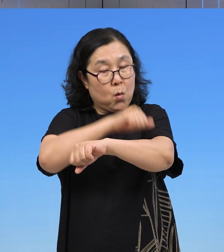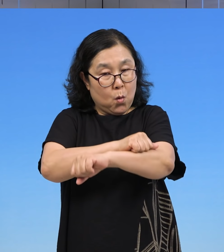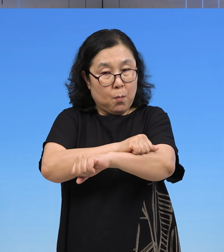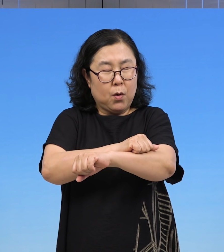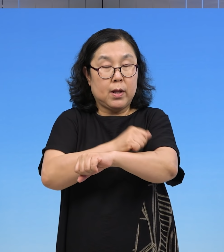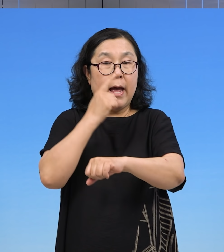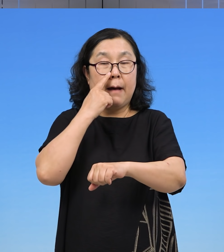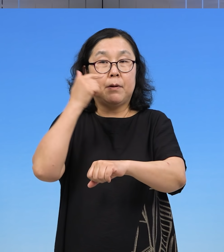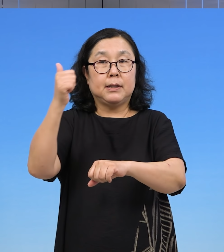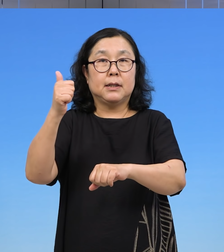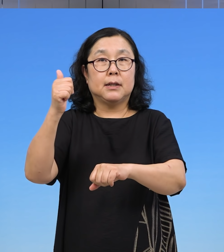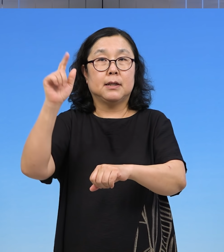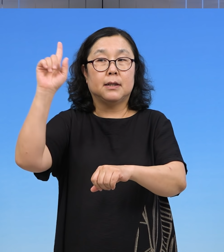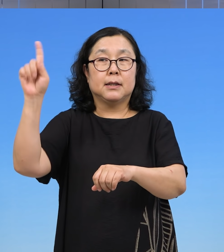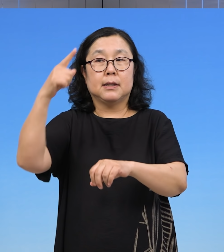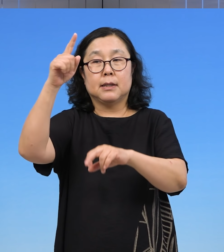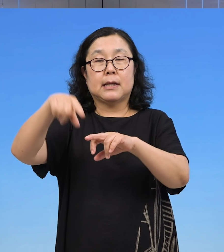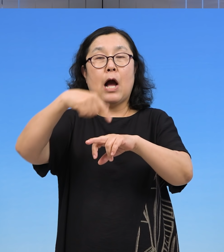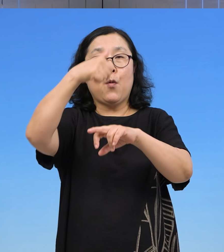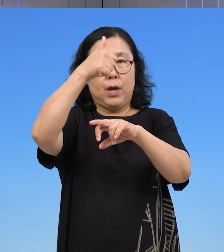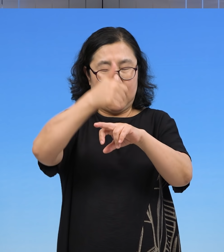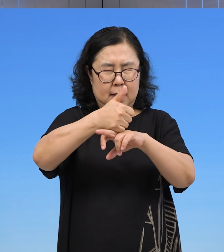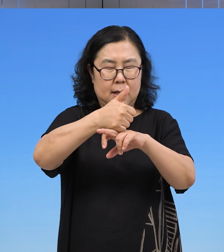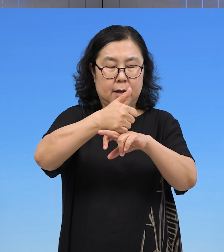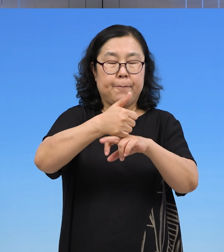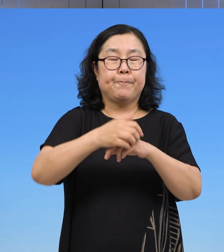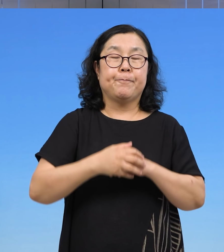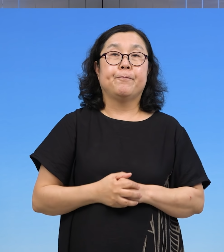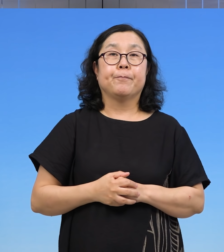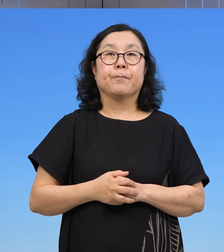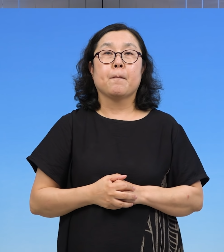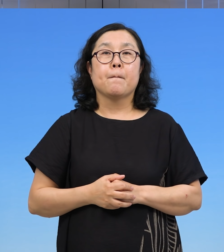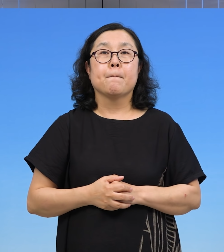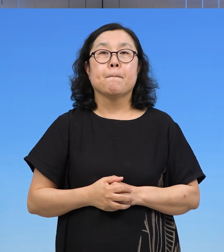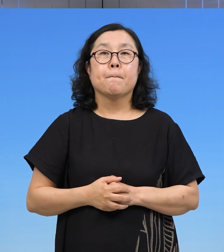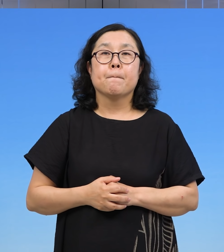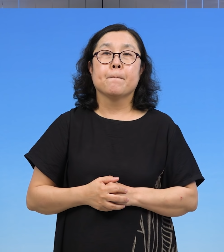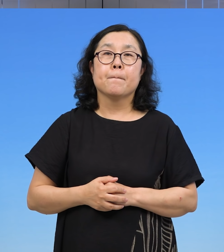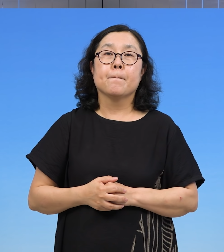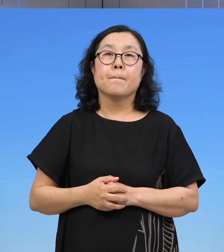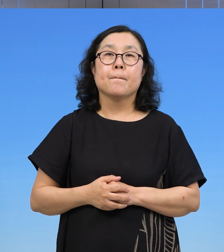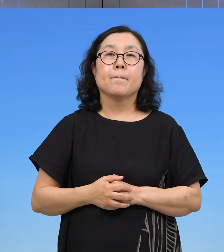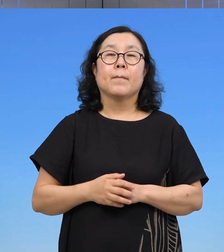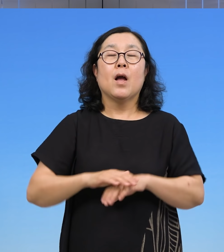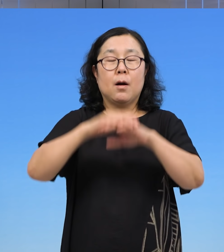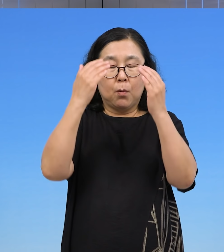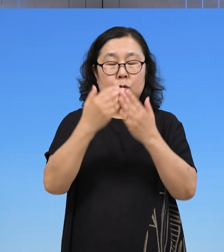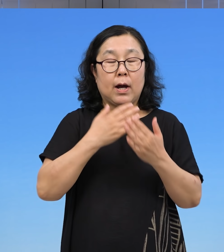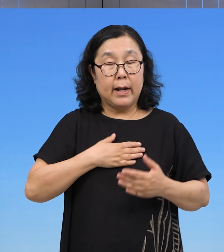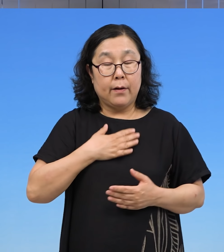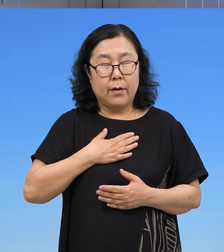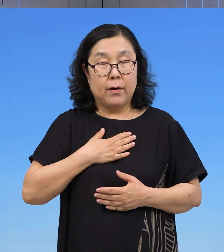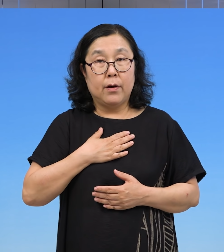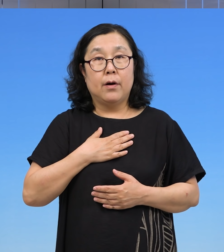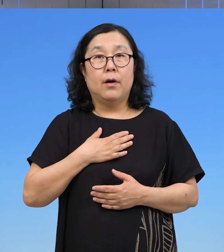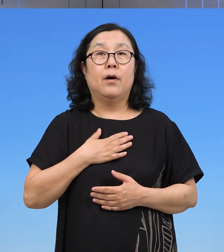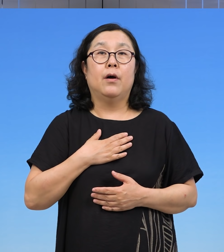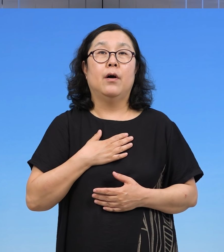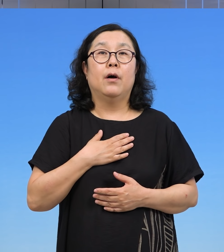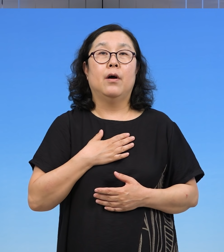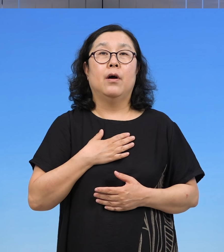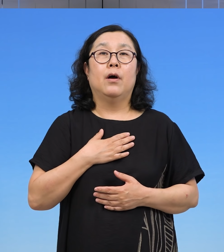솔로몬의 아버지는 여러분이 다 아시다시피 다빗왕이에요 뭐 이건 다 아시는데